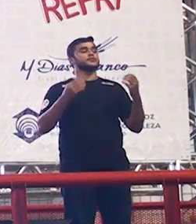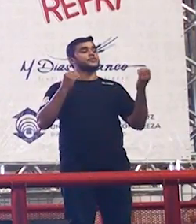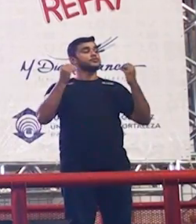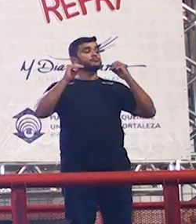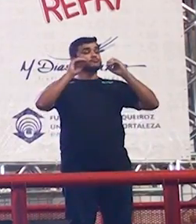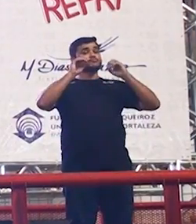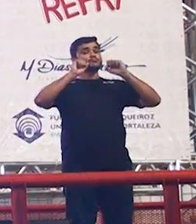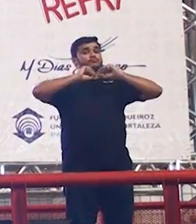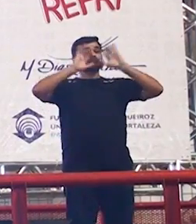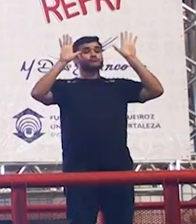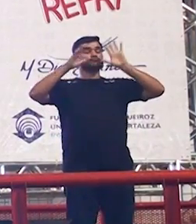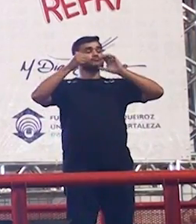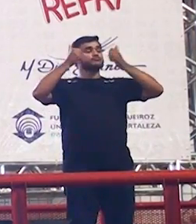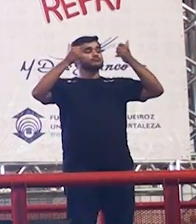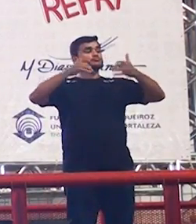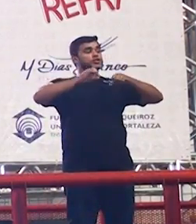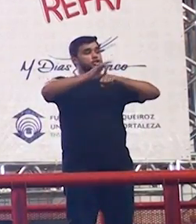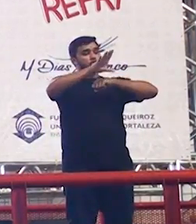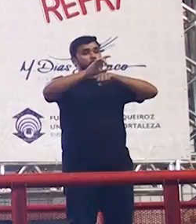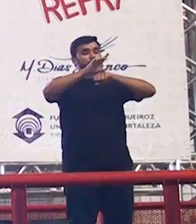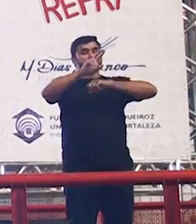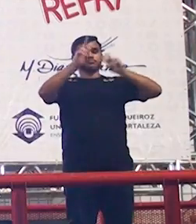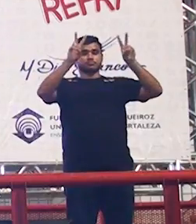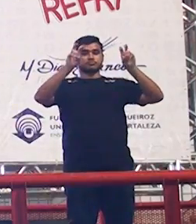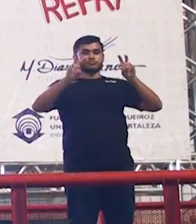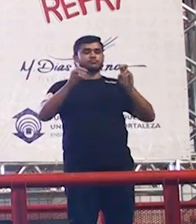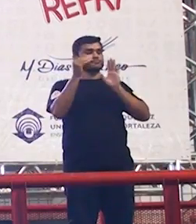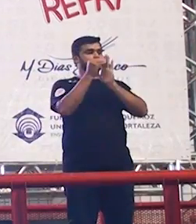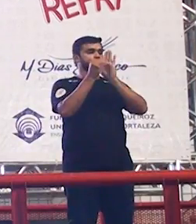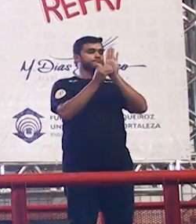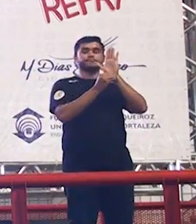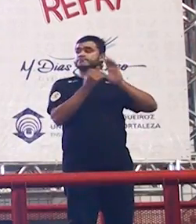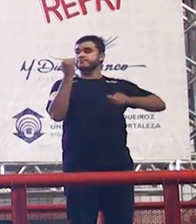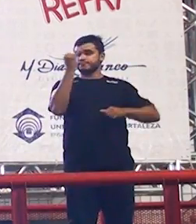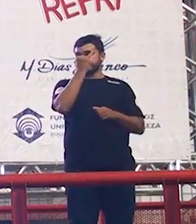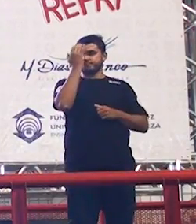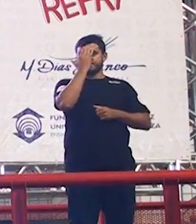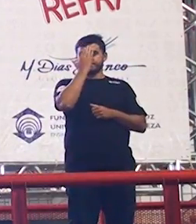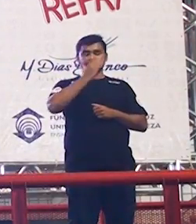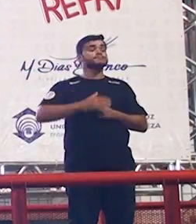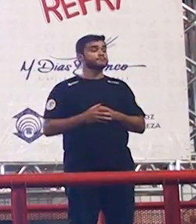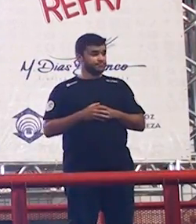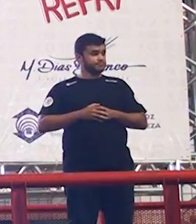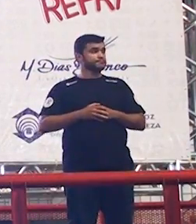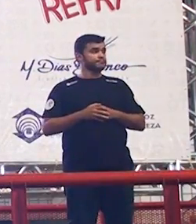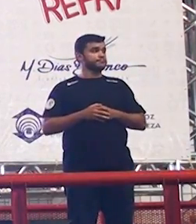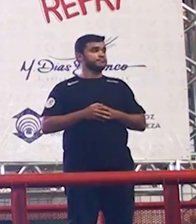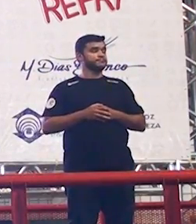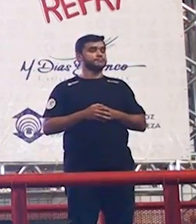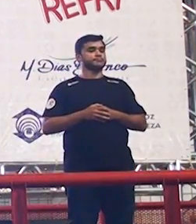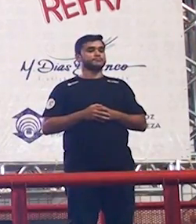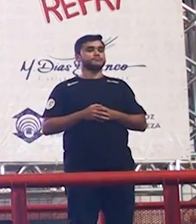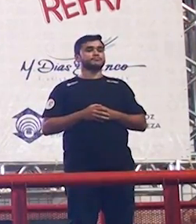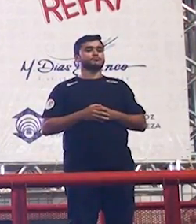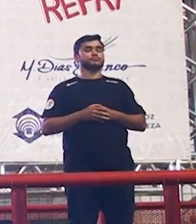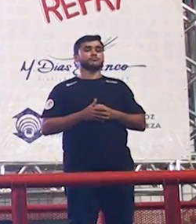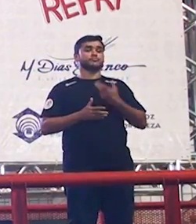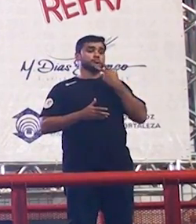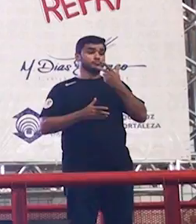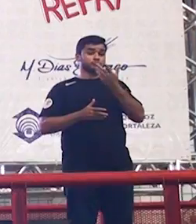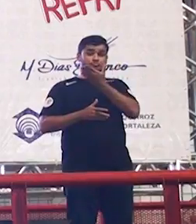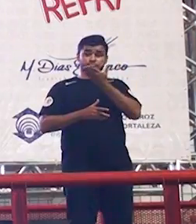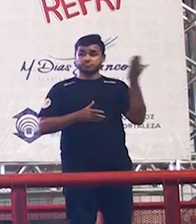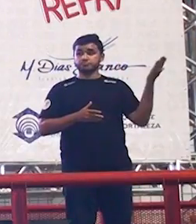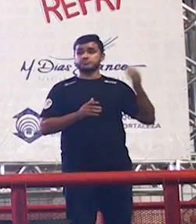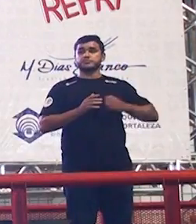geografia física, você ir anotando esses tópicos, porque é fundamental, certo? Mas, de